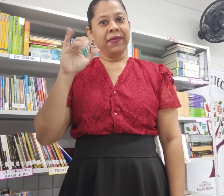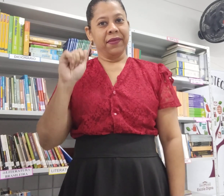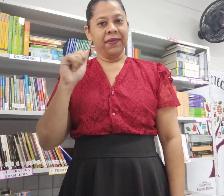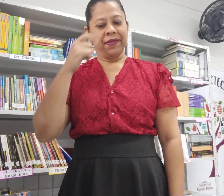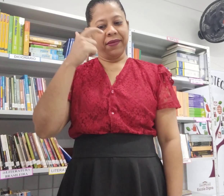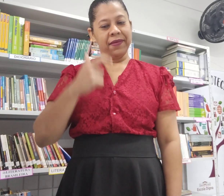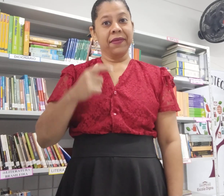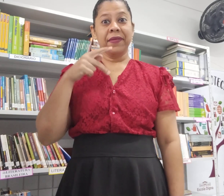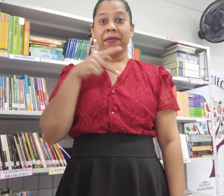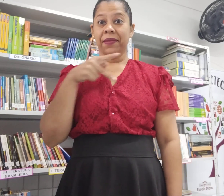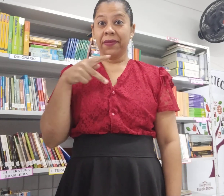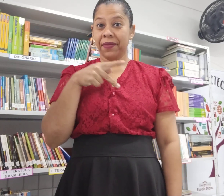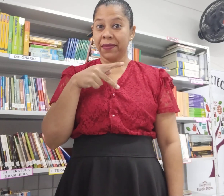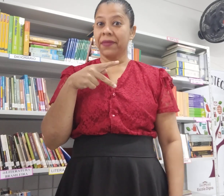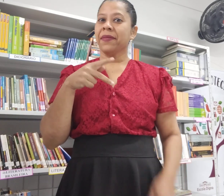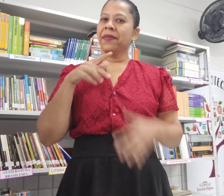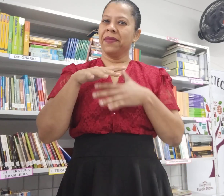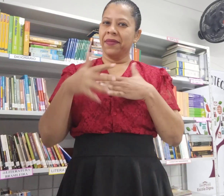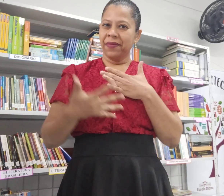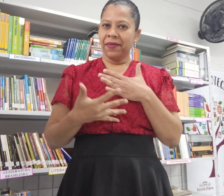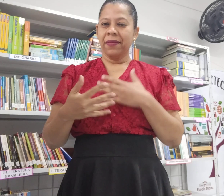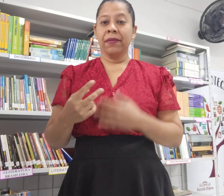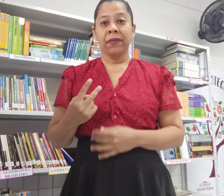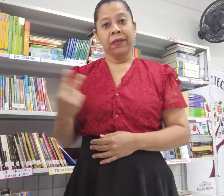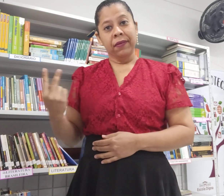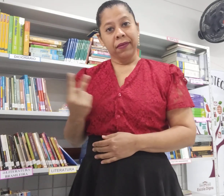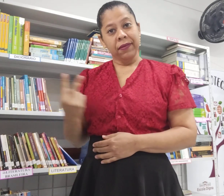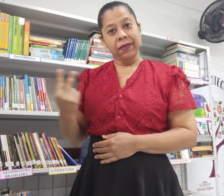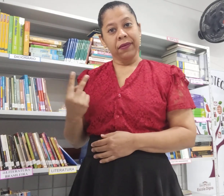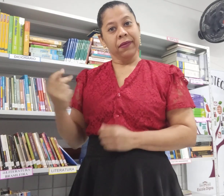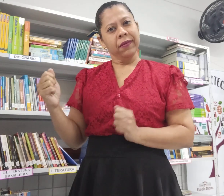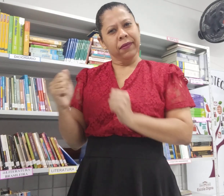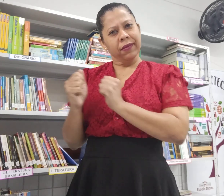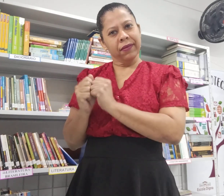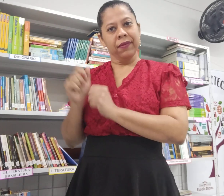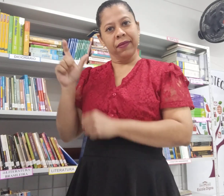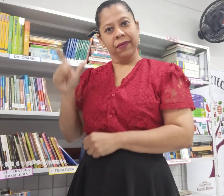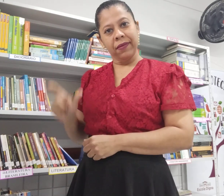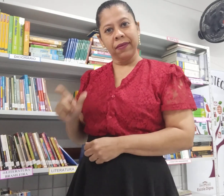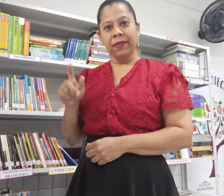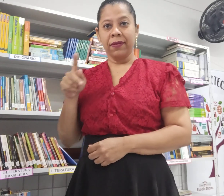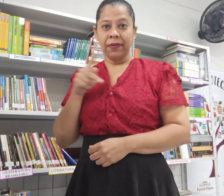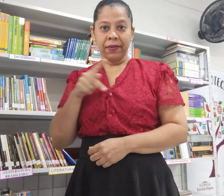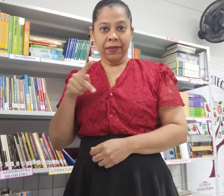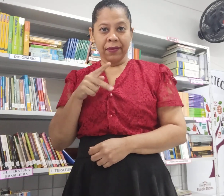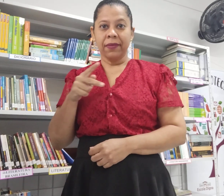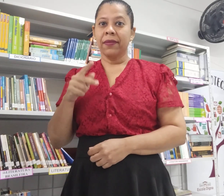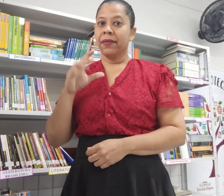e juntamente com o professor Cláudio Oliveira, o sinal dele é esse aqui,